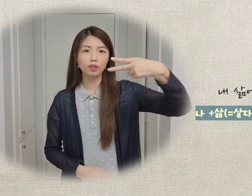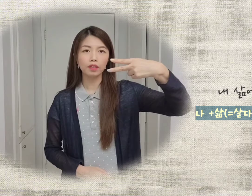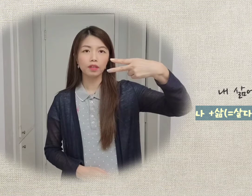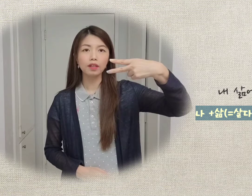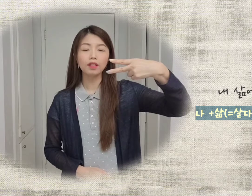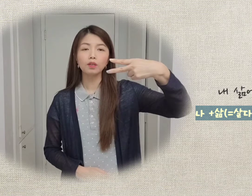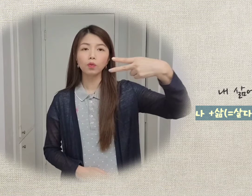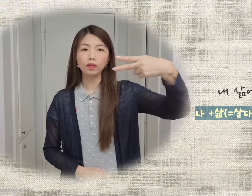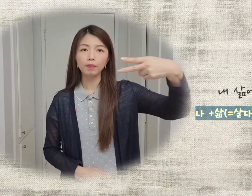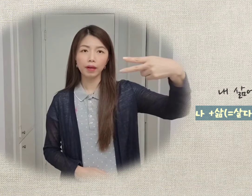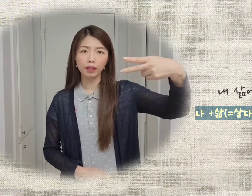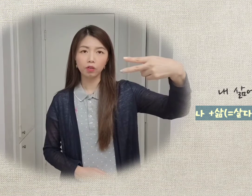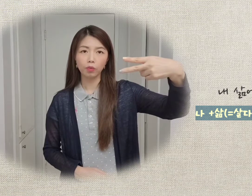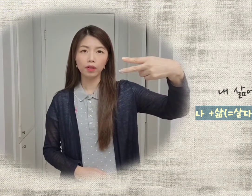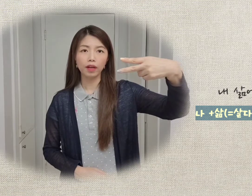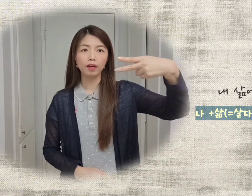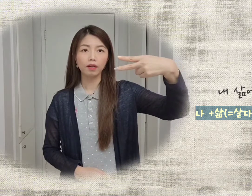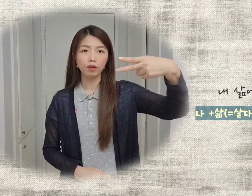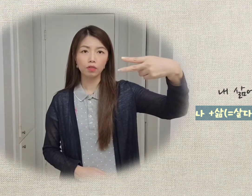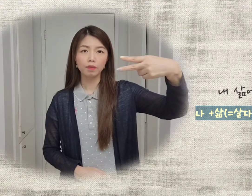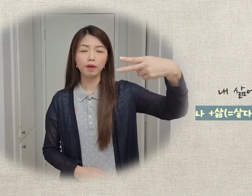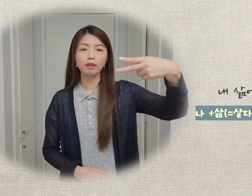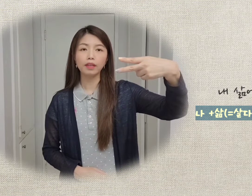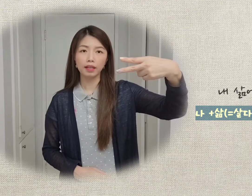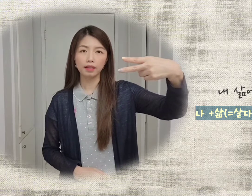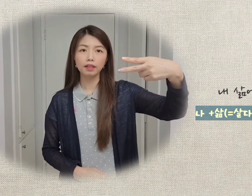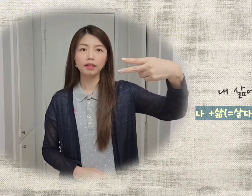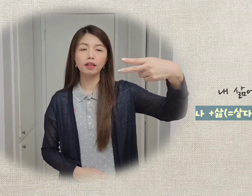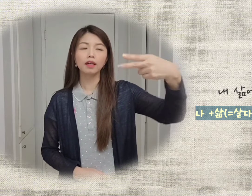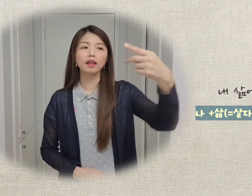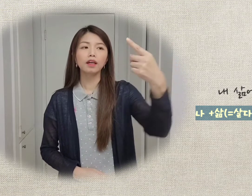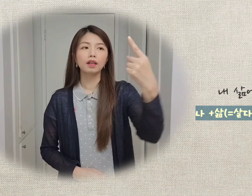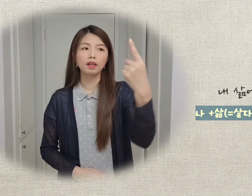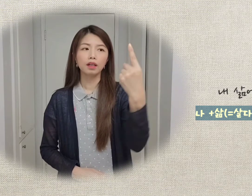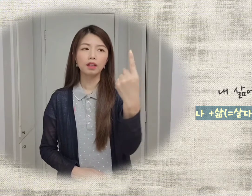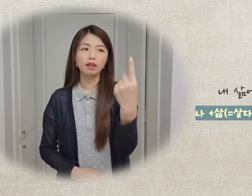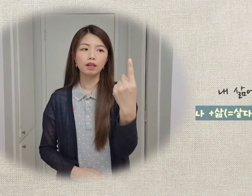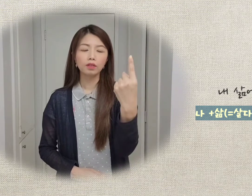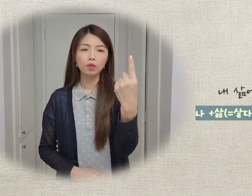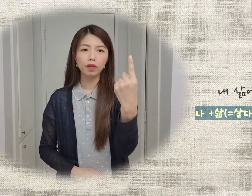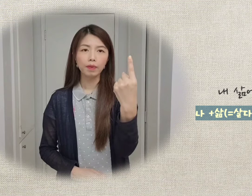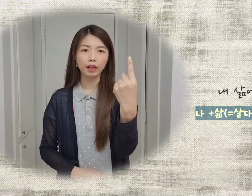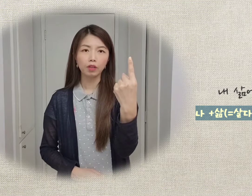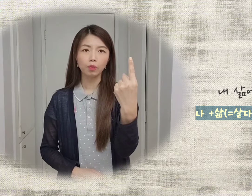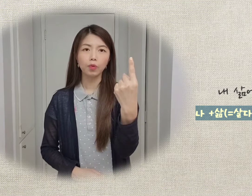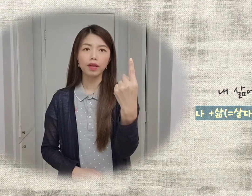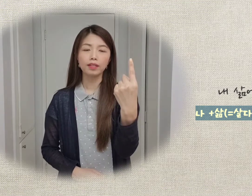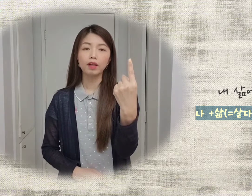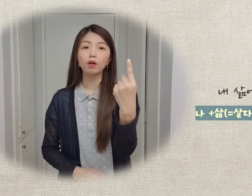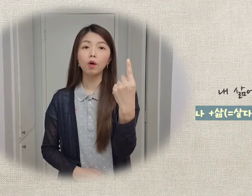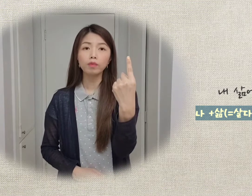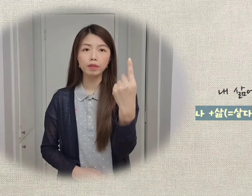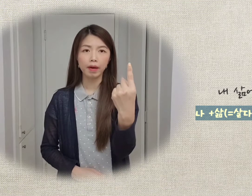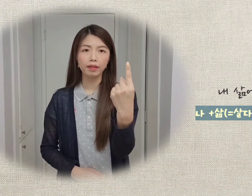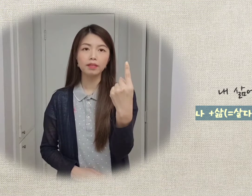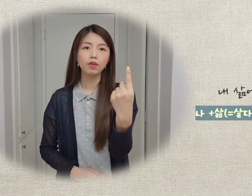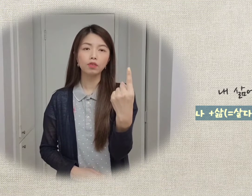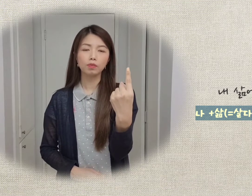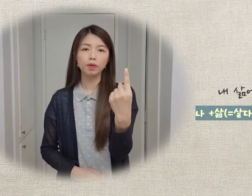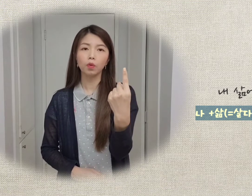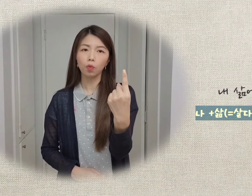검지하고 중지를 손등이 바깥으로 보이게 이렇게 두시면 디귿. 손등이 바깥으로 보이게 해서